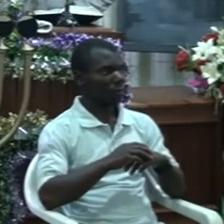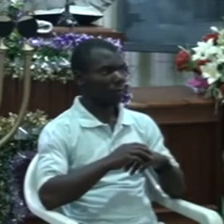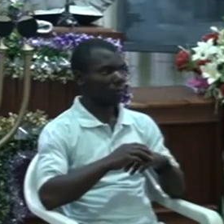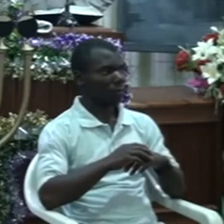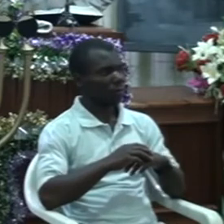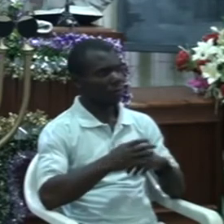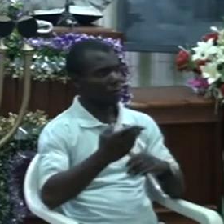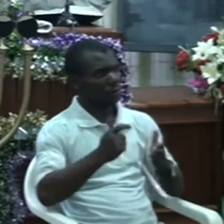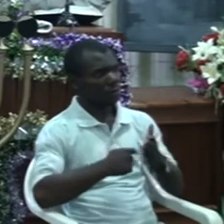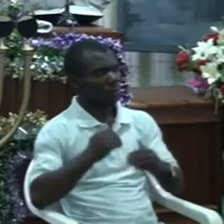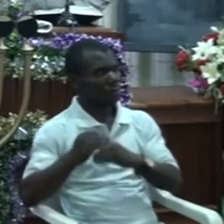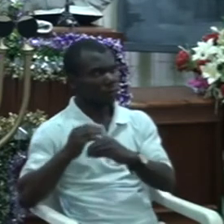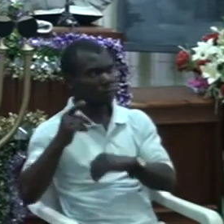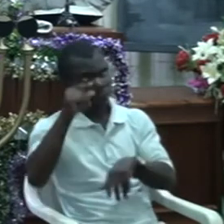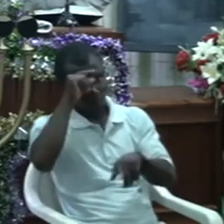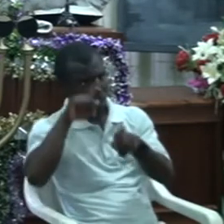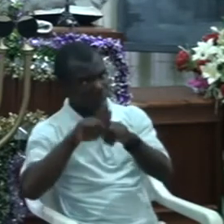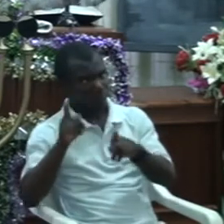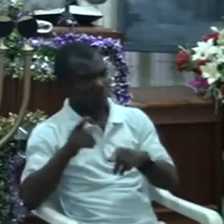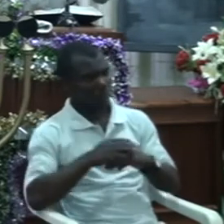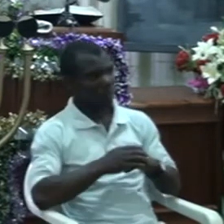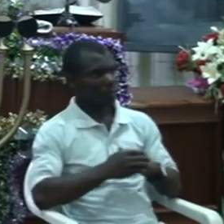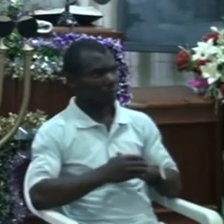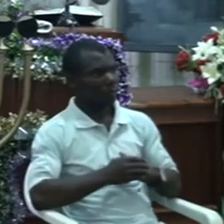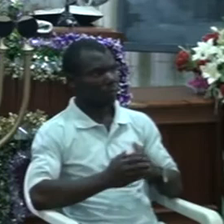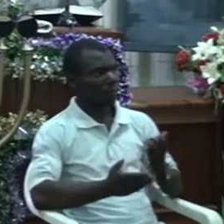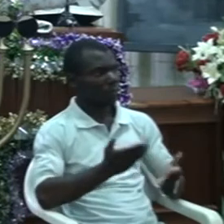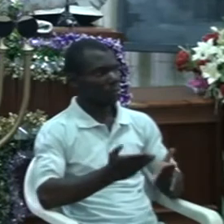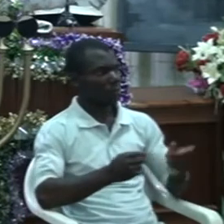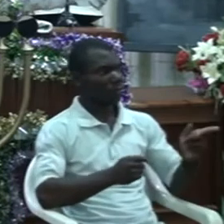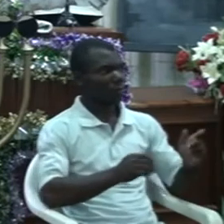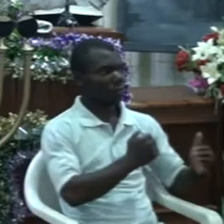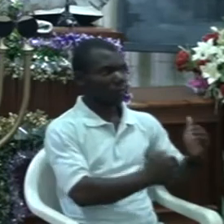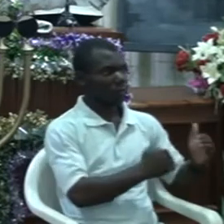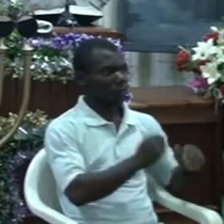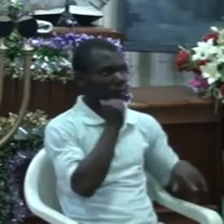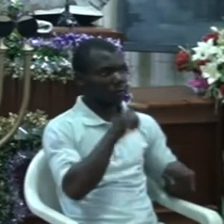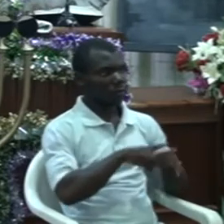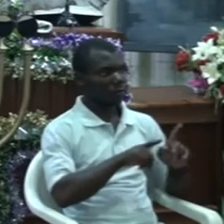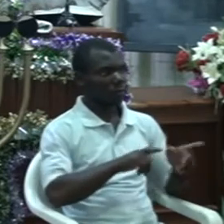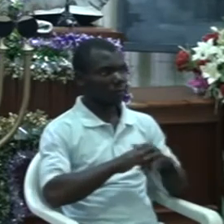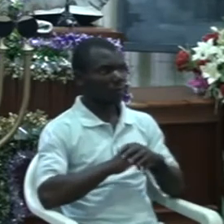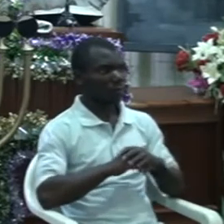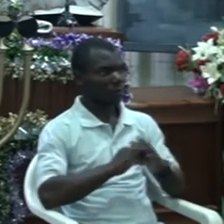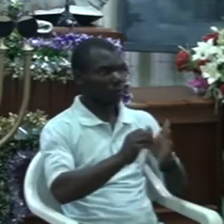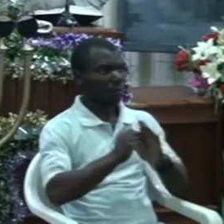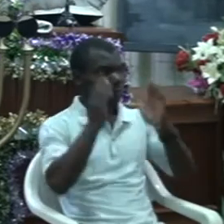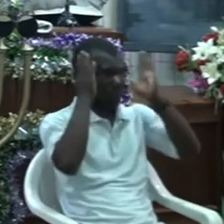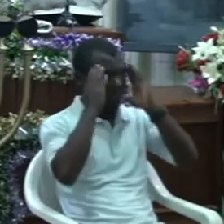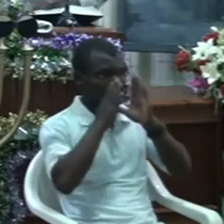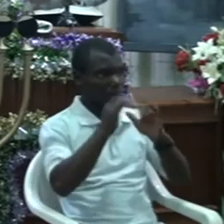Parfois du côté des frères. Parfois du côté de ma soeur. Et parfois du côté des soeurs. On ne sait pas la